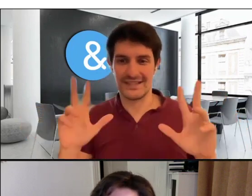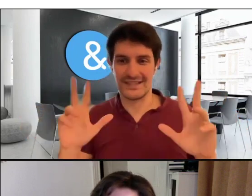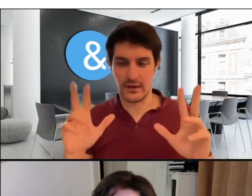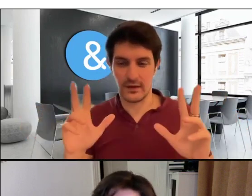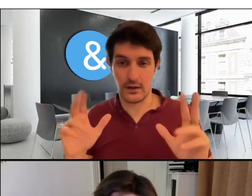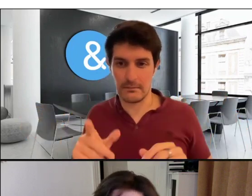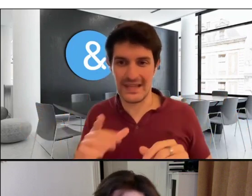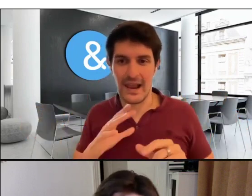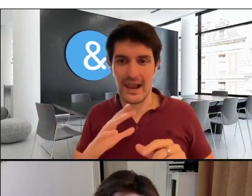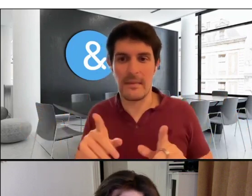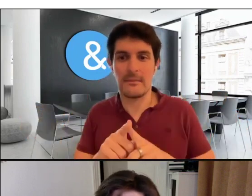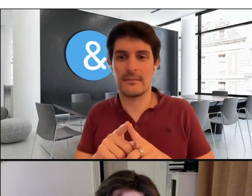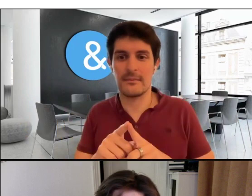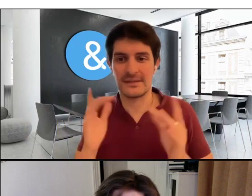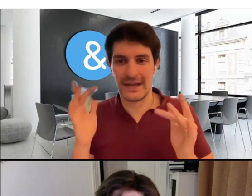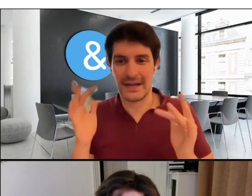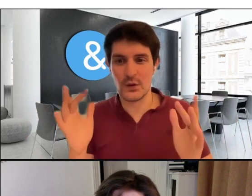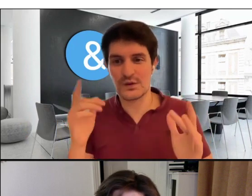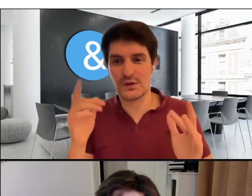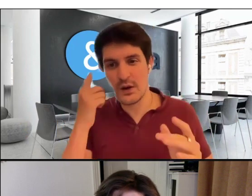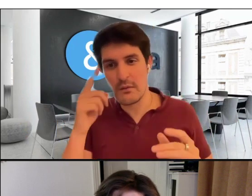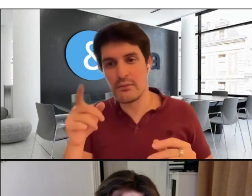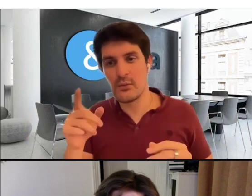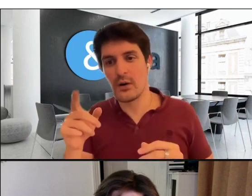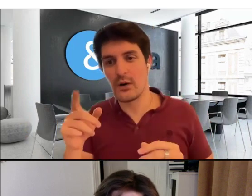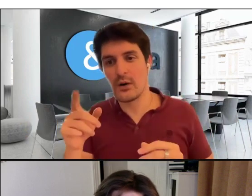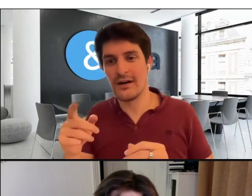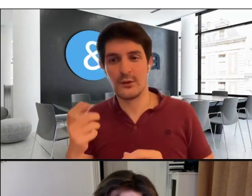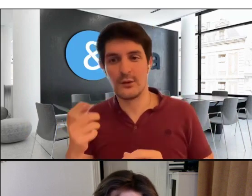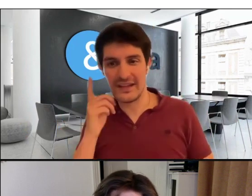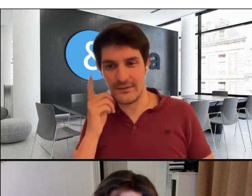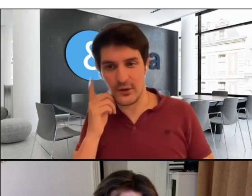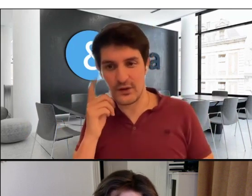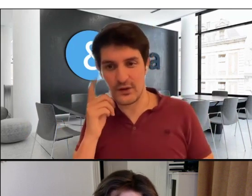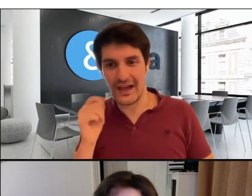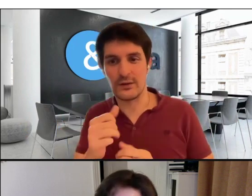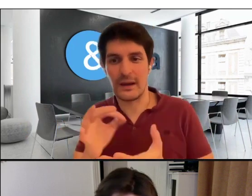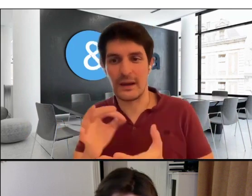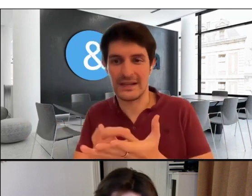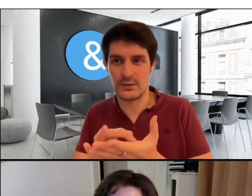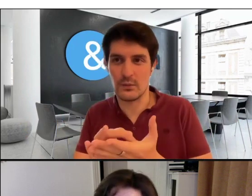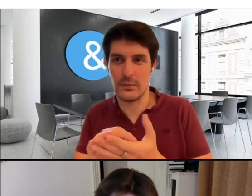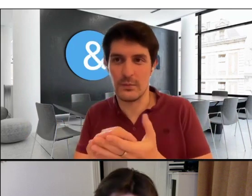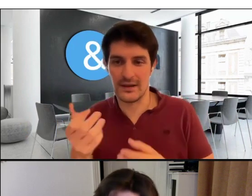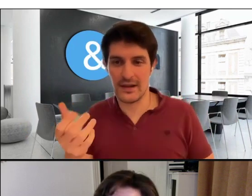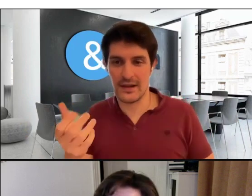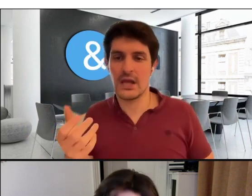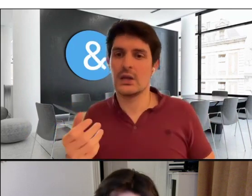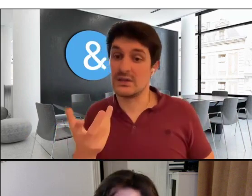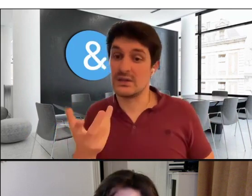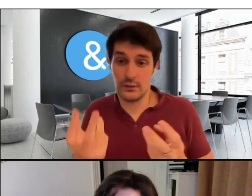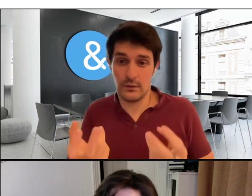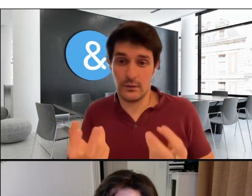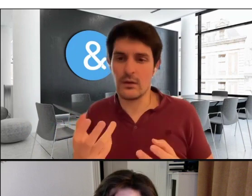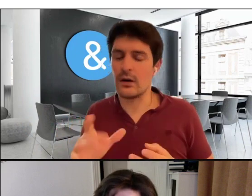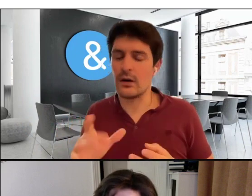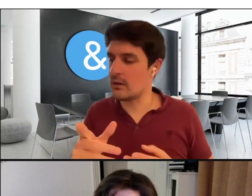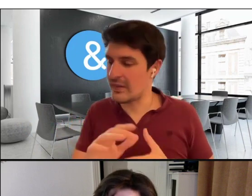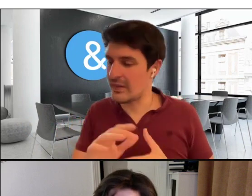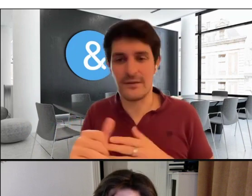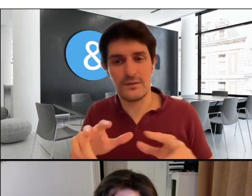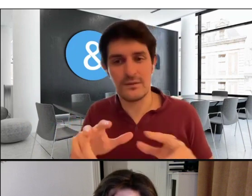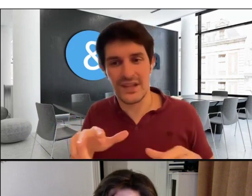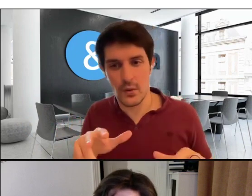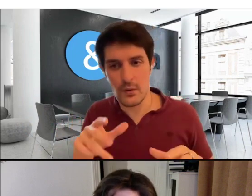ordinateur, et il y a la même expérience pour le téléphone avec une application mobile. Donc, si tu veux, on a fait